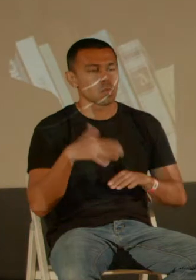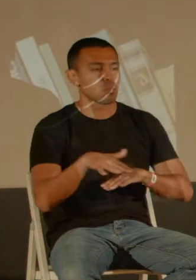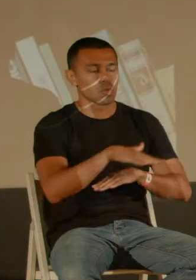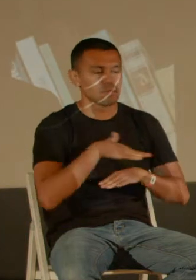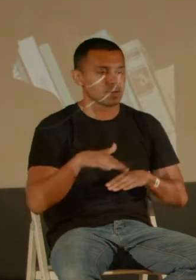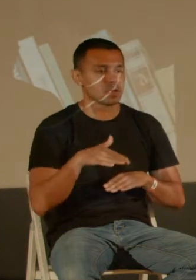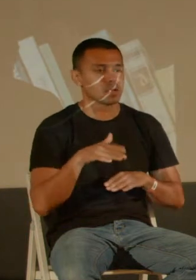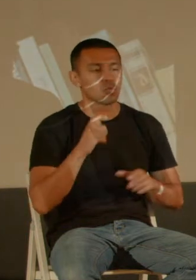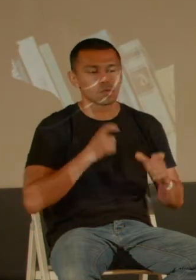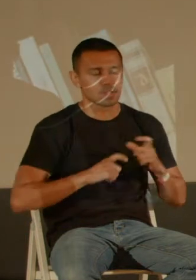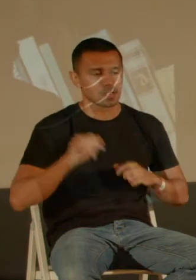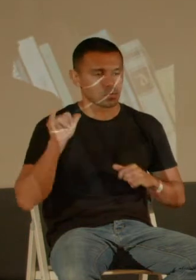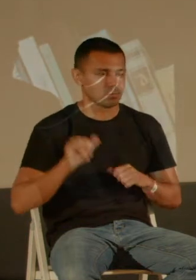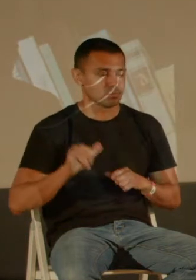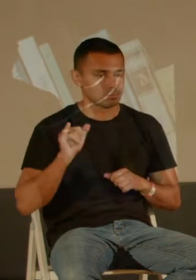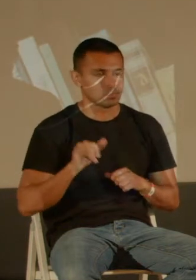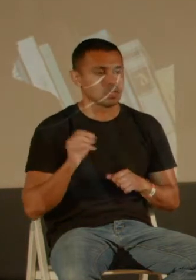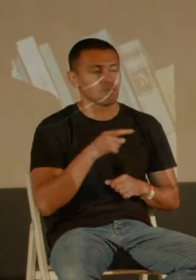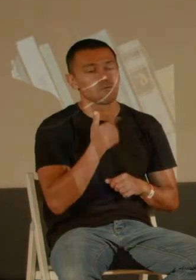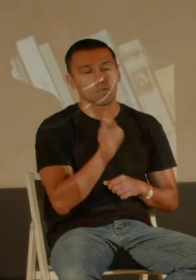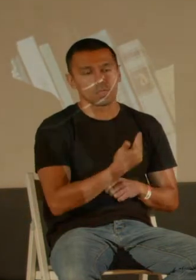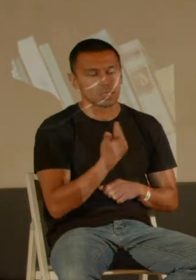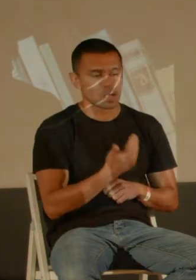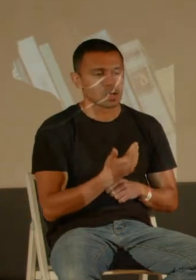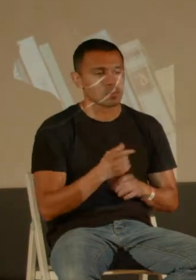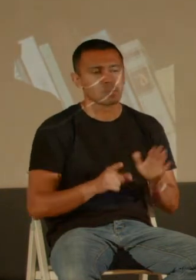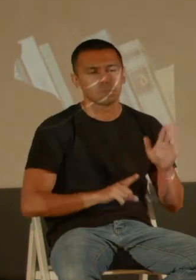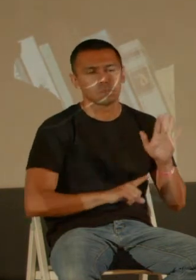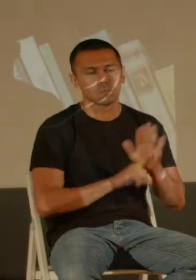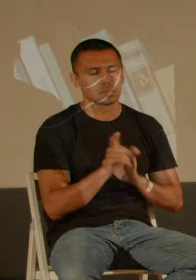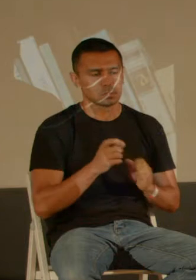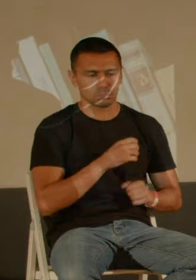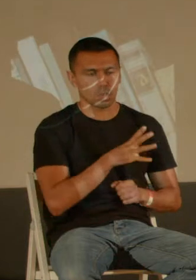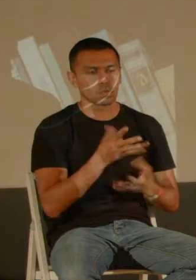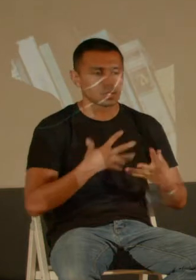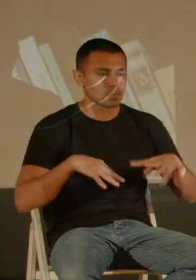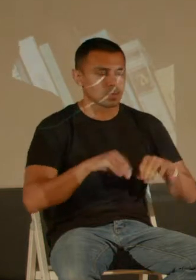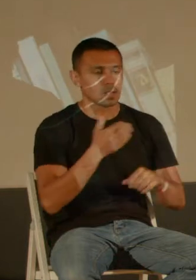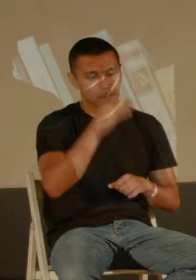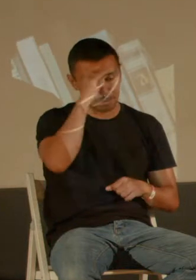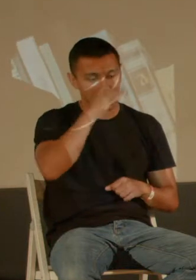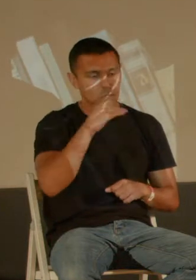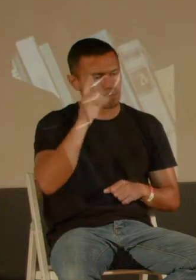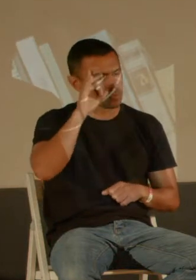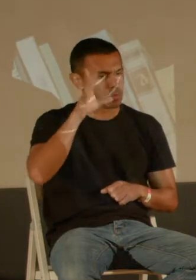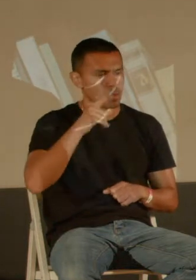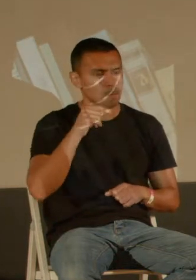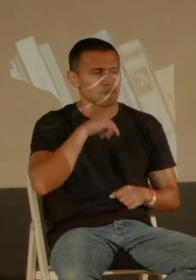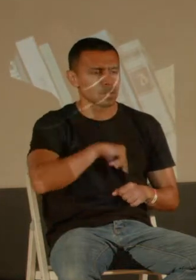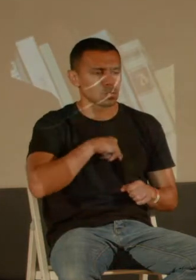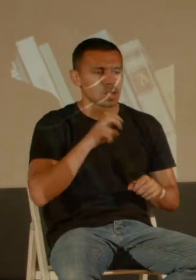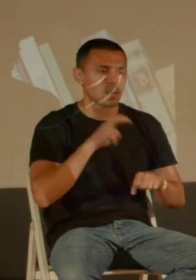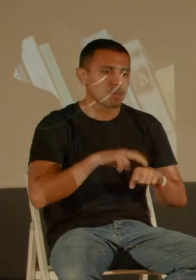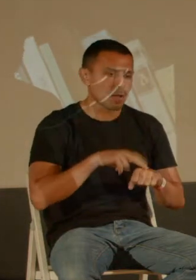подвір'ї Кембриджського університету. І вона походить з заможної сім'ї. Її батько – відомий